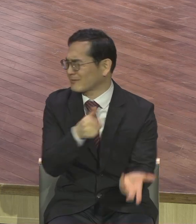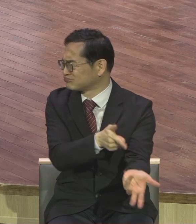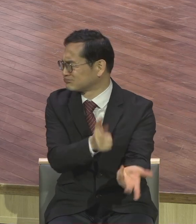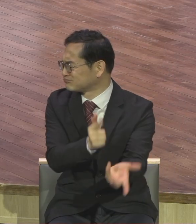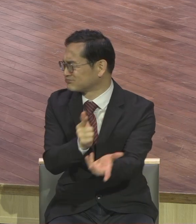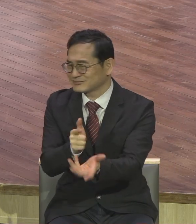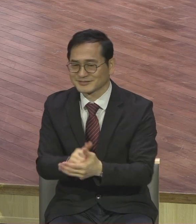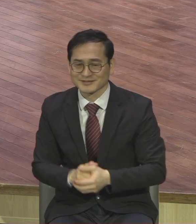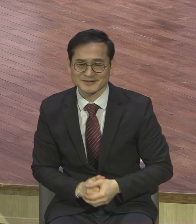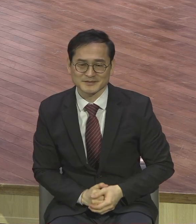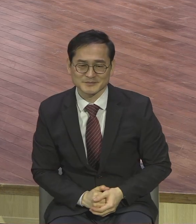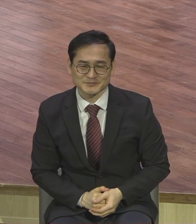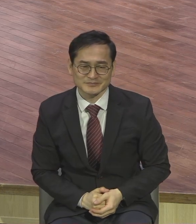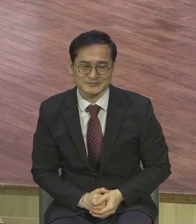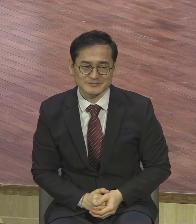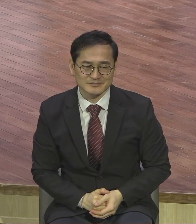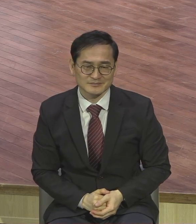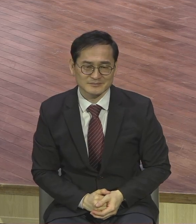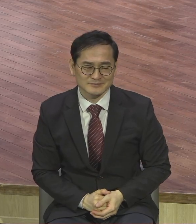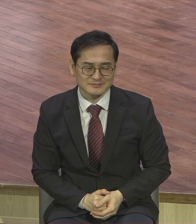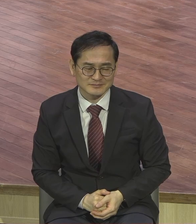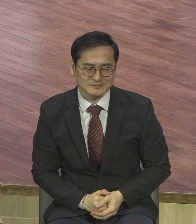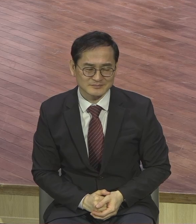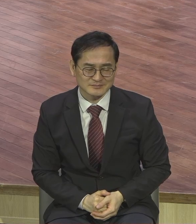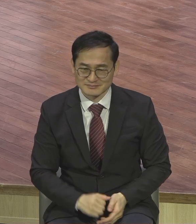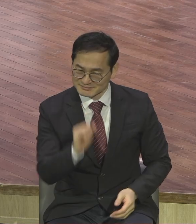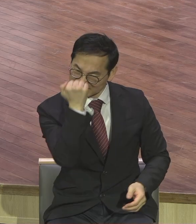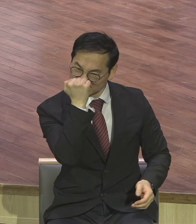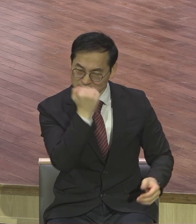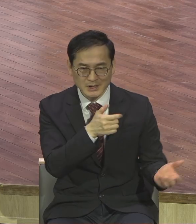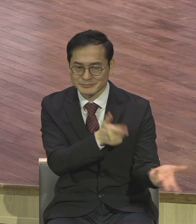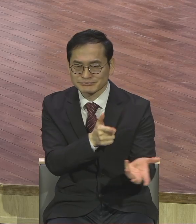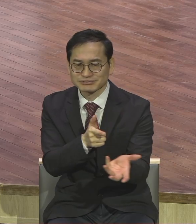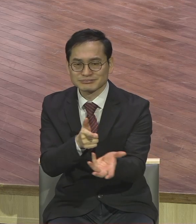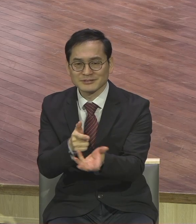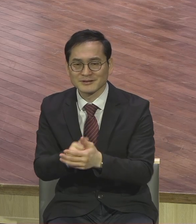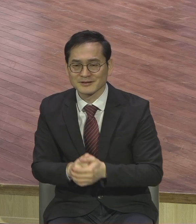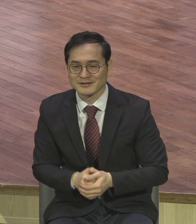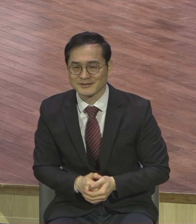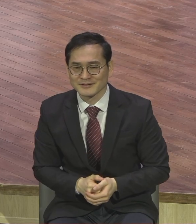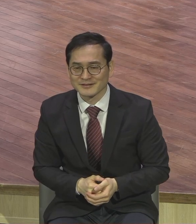없이 어른도 겁이 없이 됐냐 목회도 겁 없이 안 해보고 시작한 거예요.